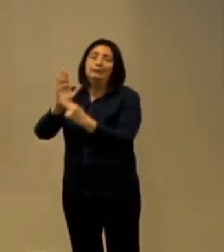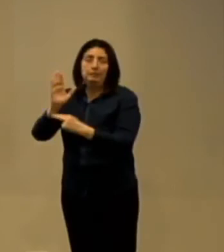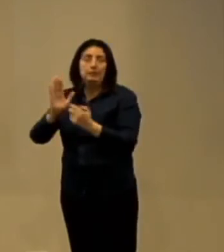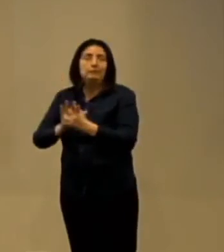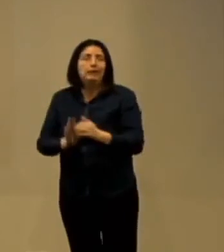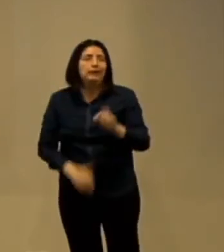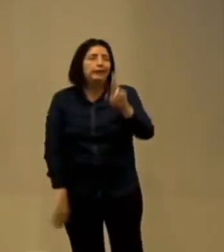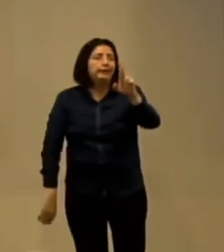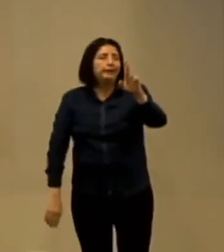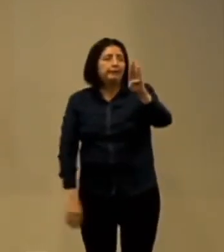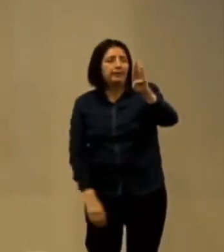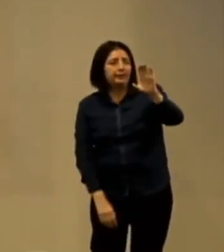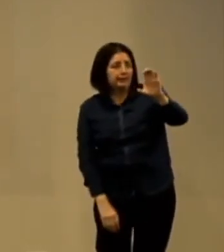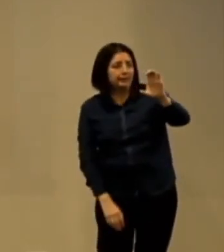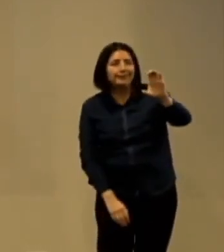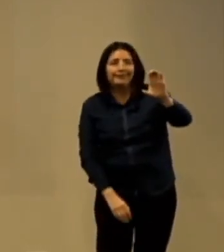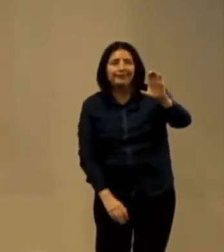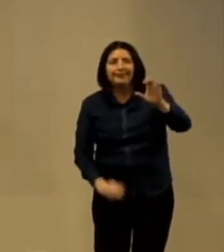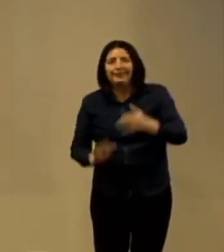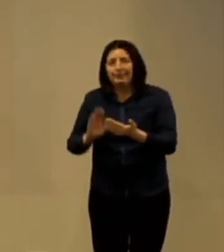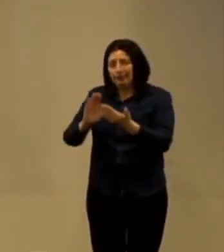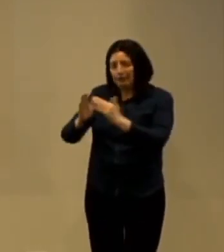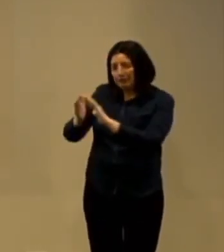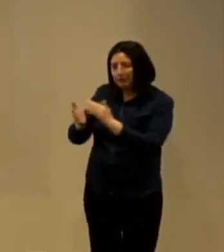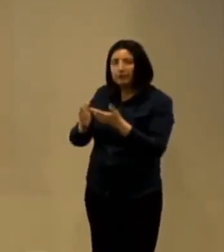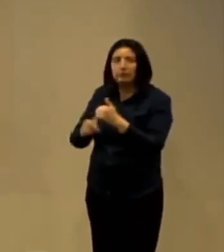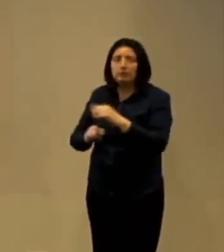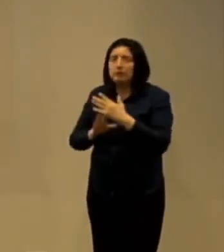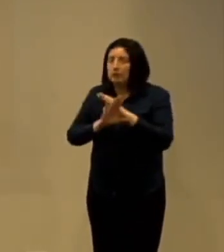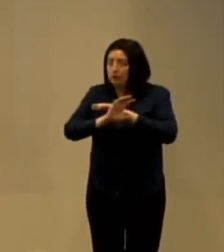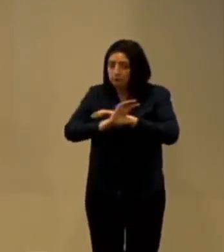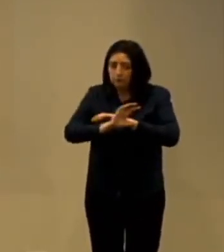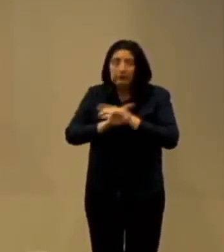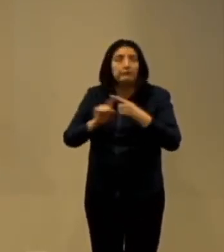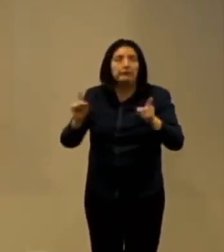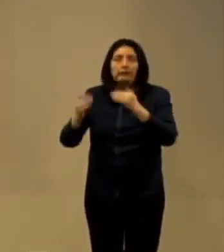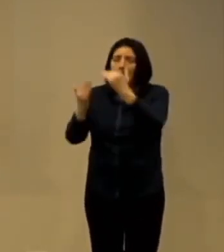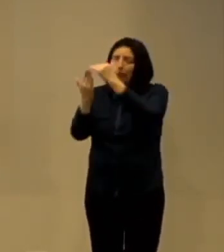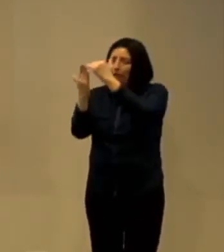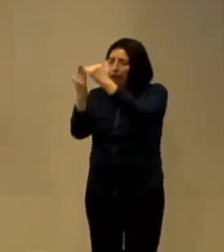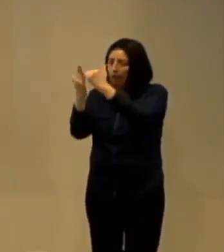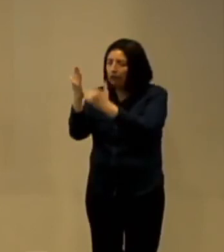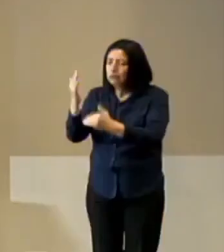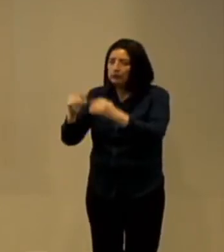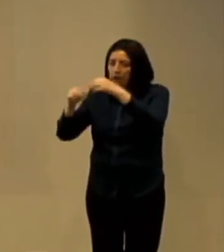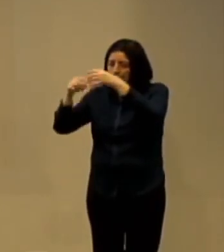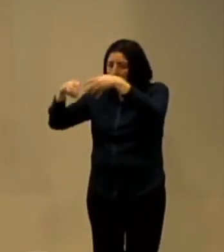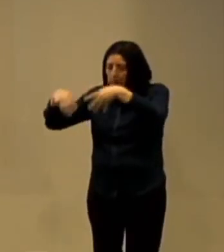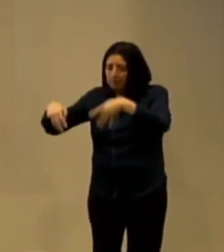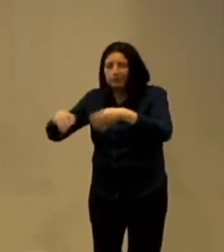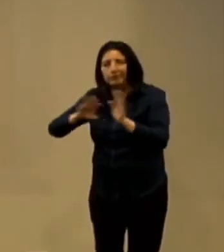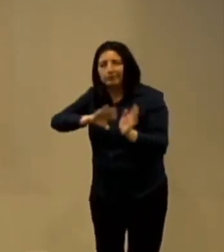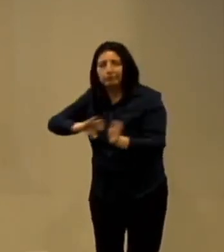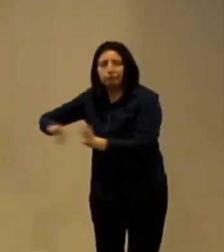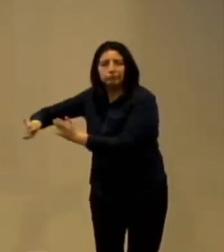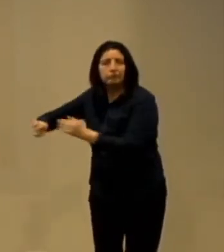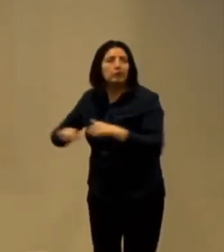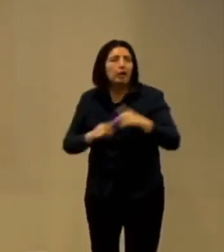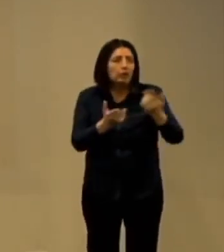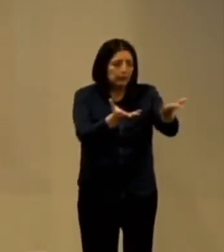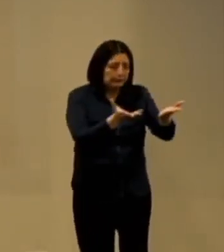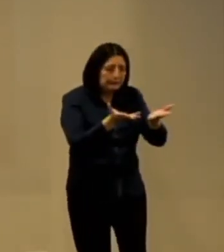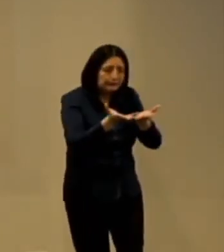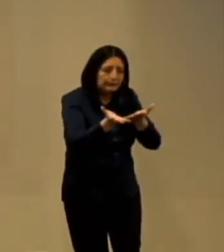la comunidad, donde ya rompe con el criterio de categorización y hablamos más bien de cartera de